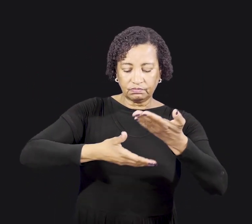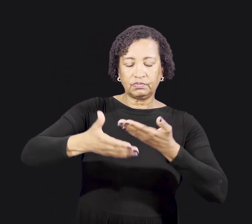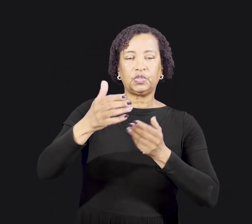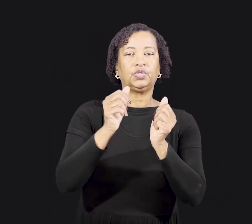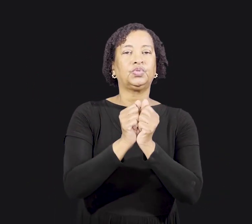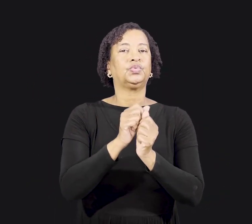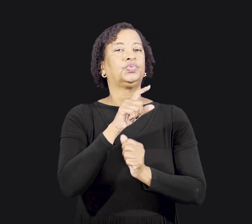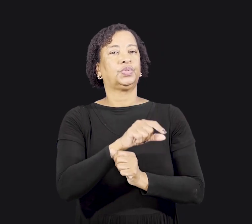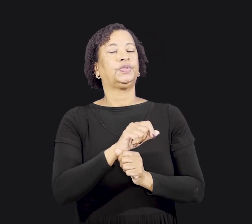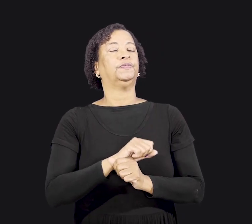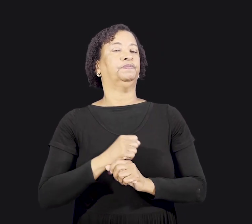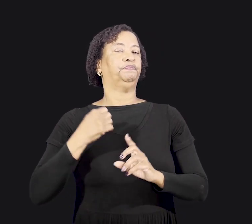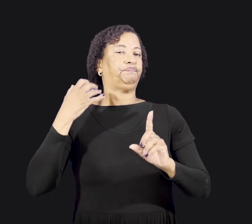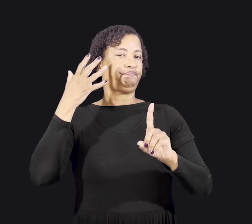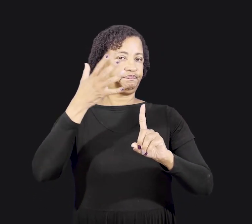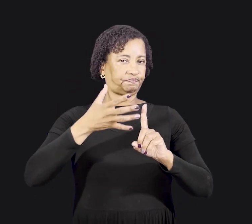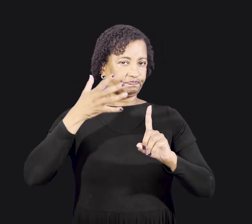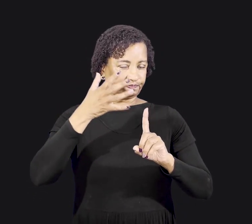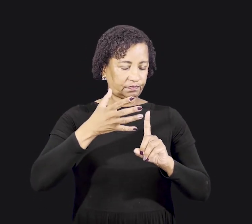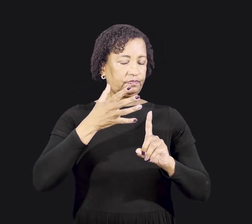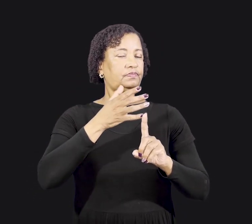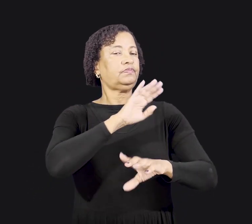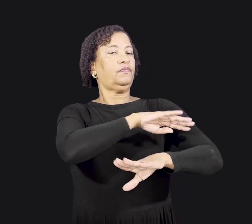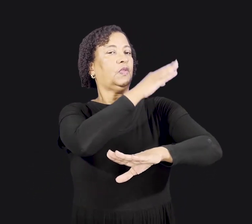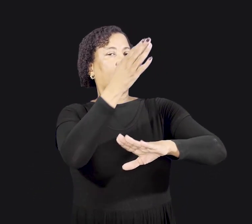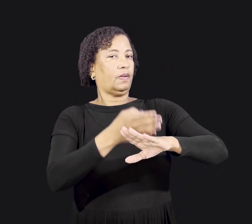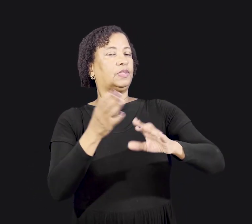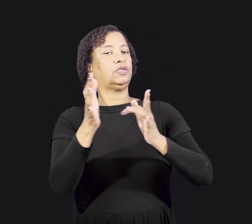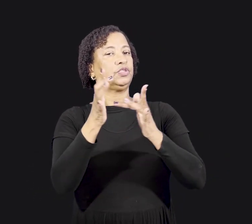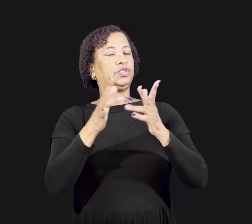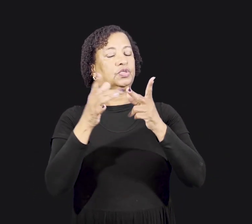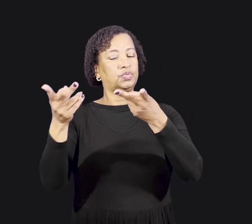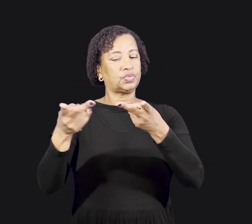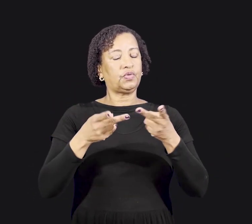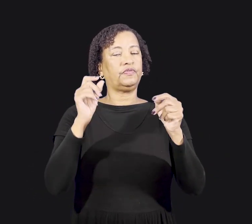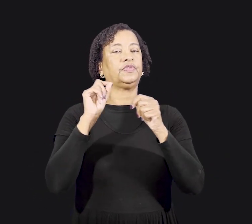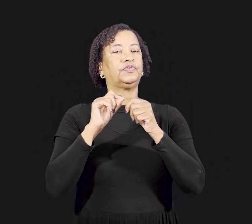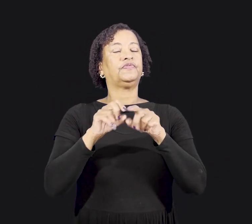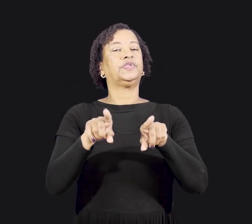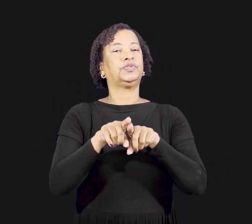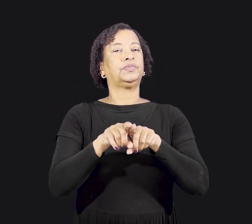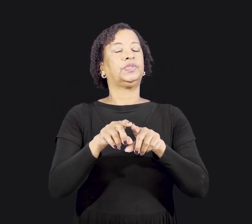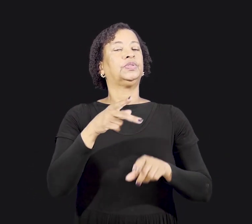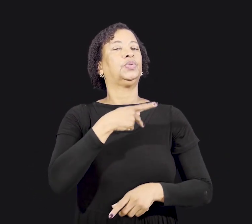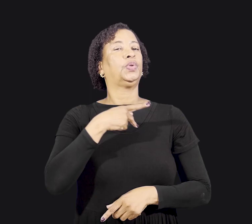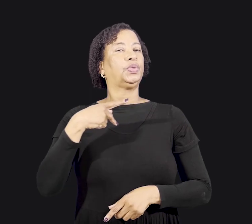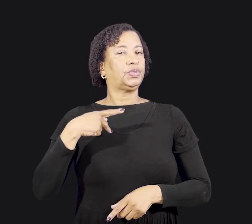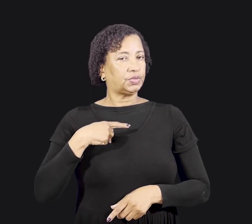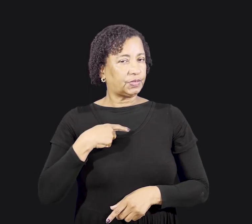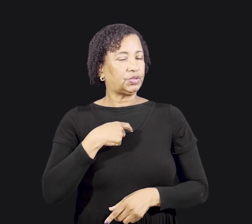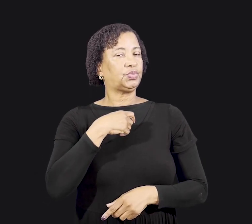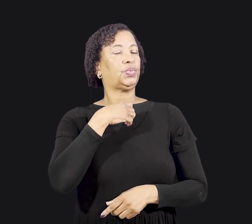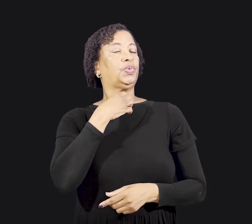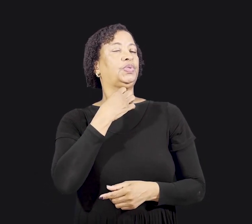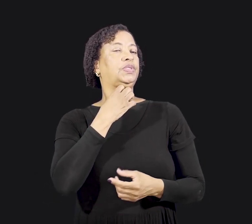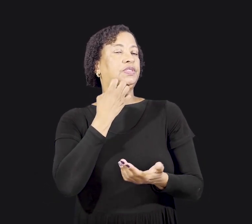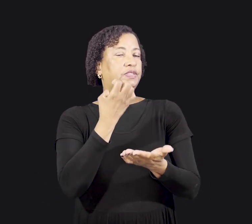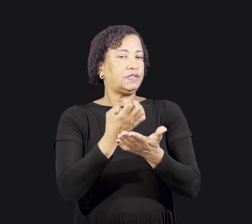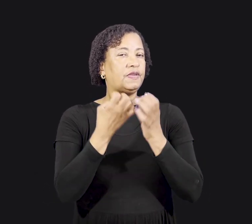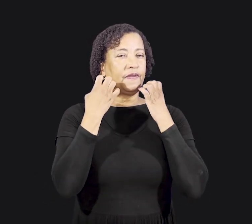ele. No Sermão da Montanha, Jesus também fez convites. O que os pastores e evangelistas fazem hoje, ou seja, convidar as